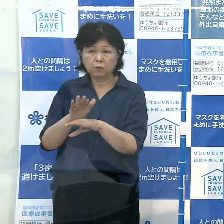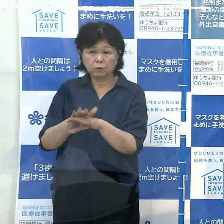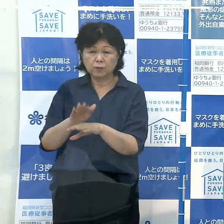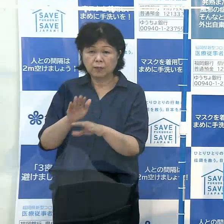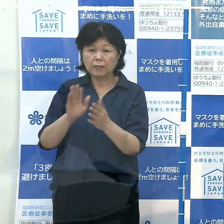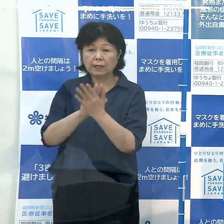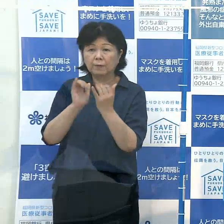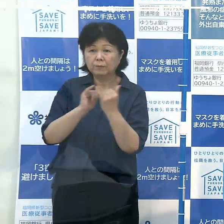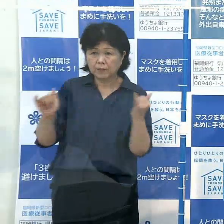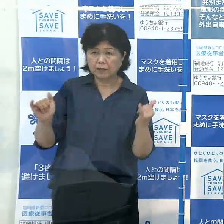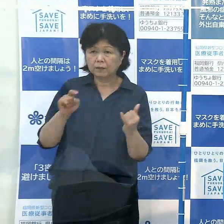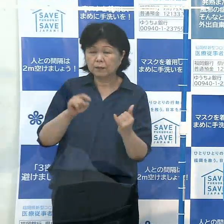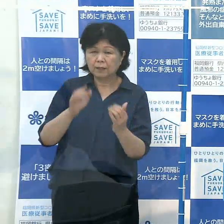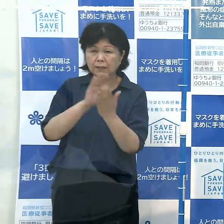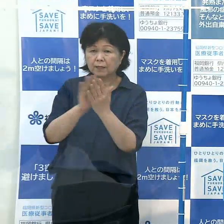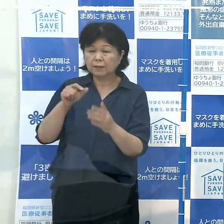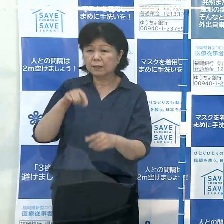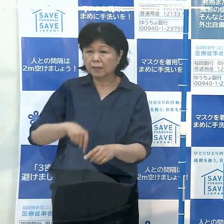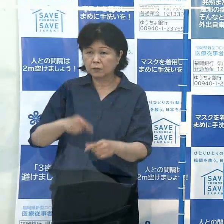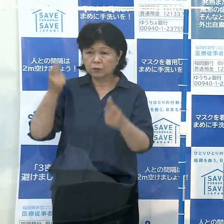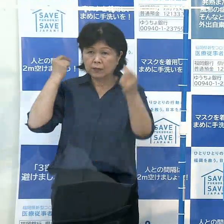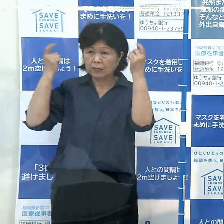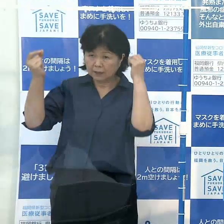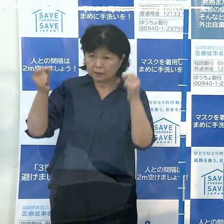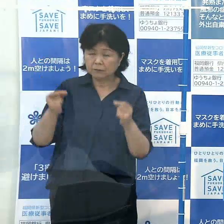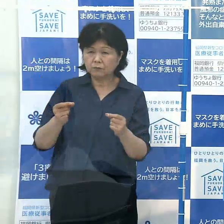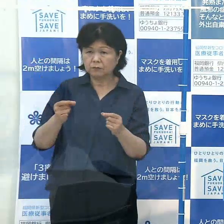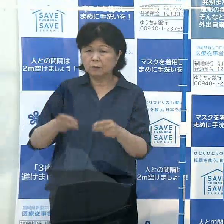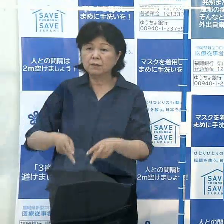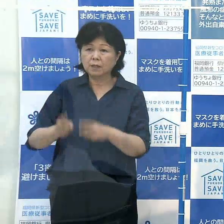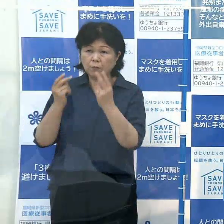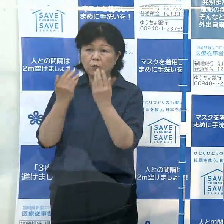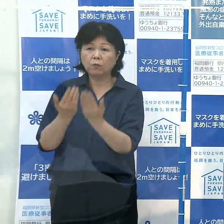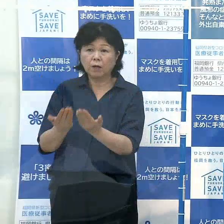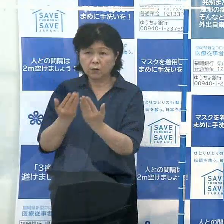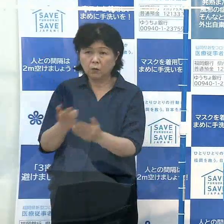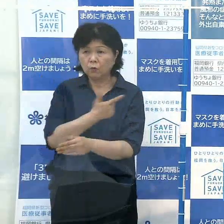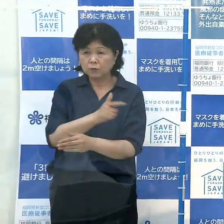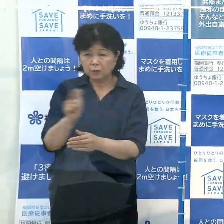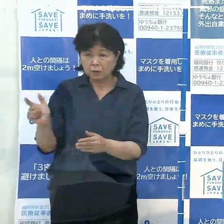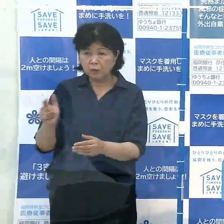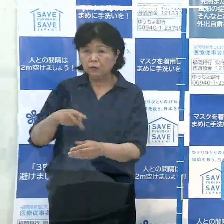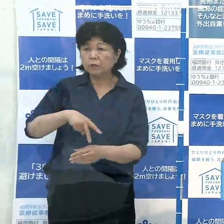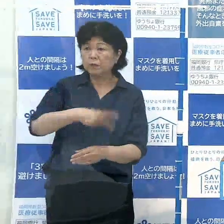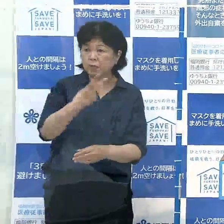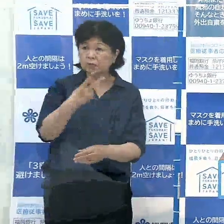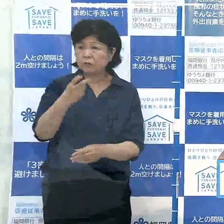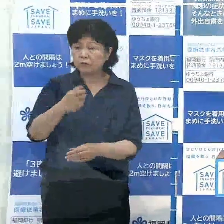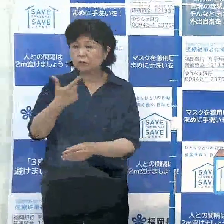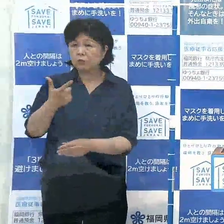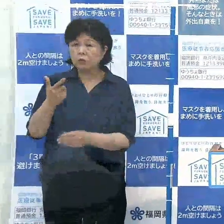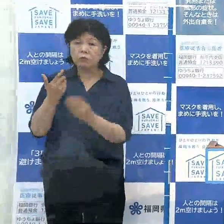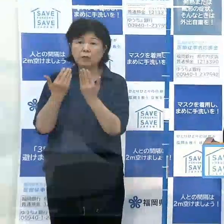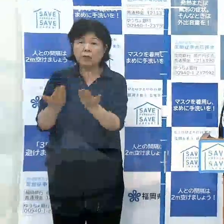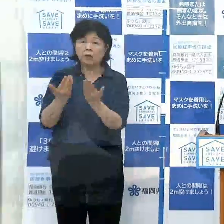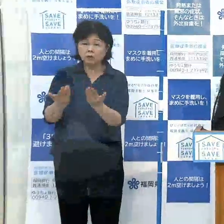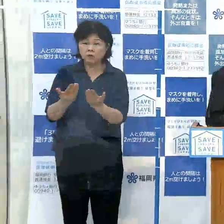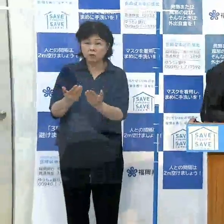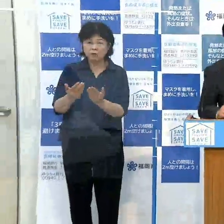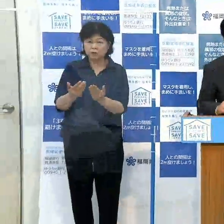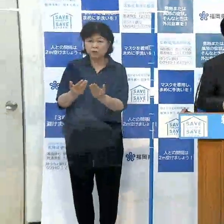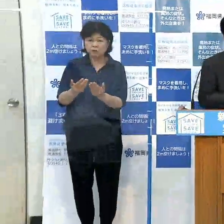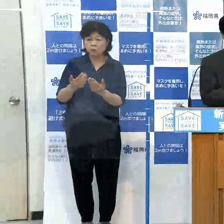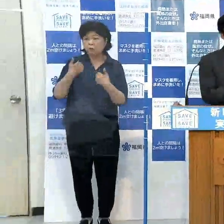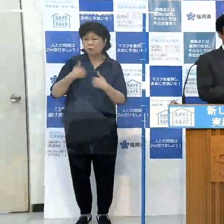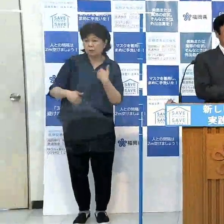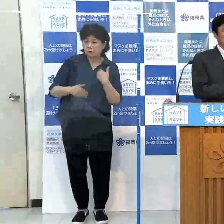内の大学、短期大学、それから専門学校、専修学校226校、これについて学生